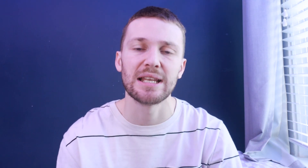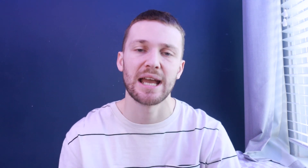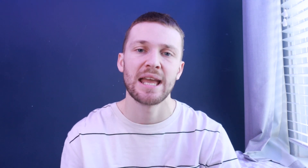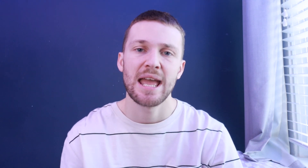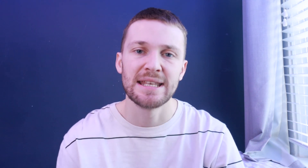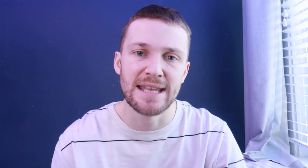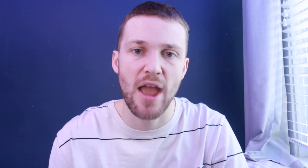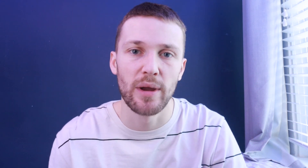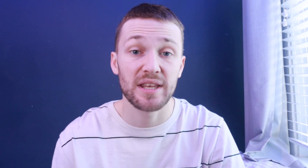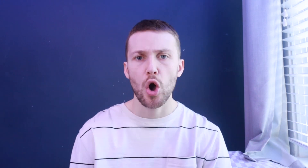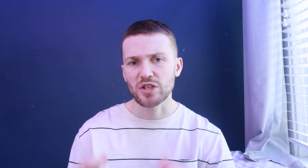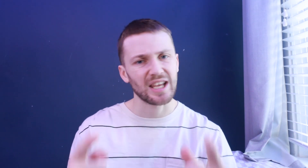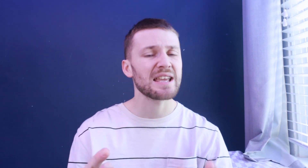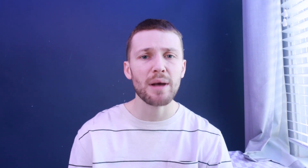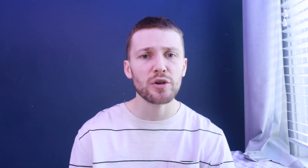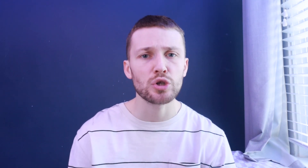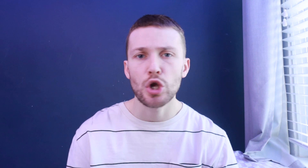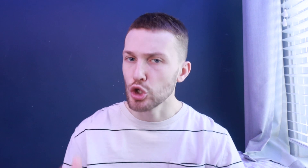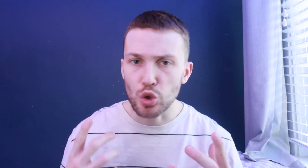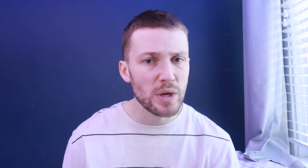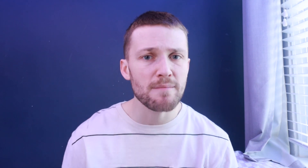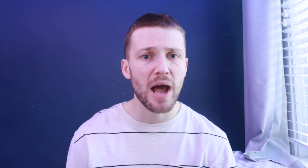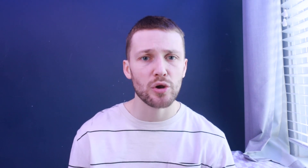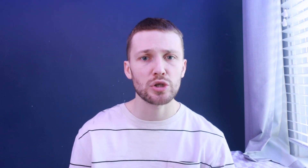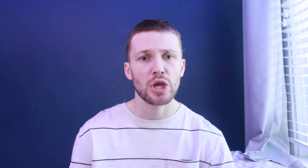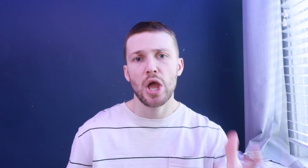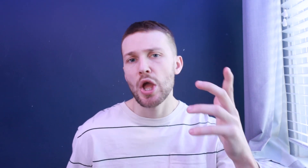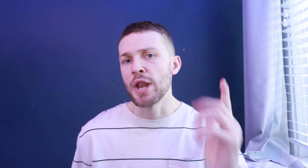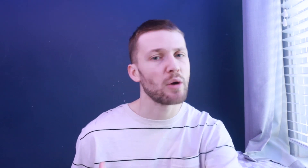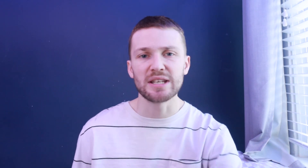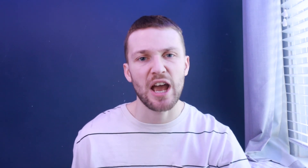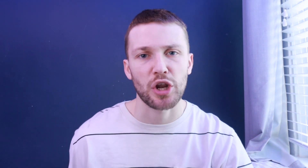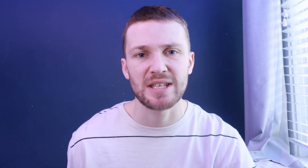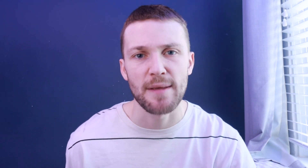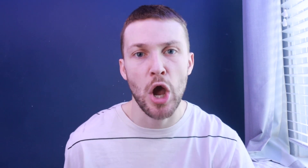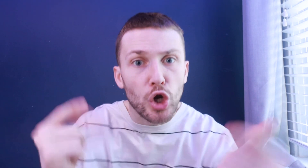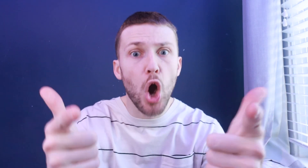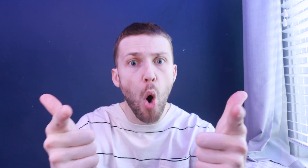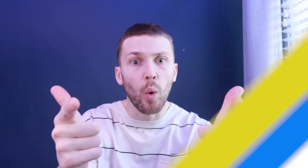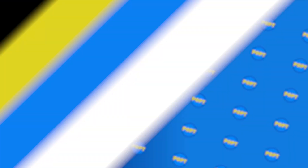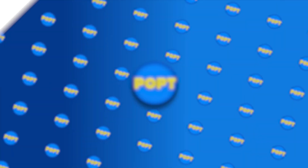sgiliau newydd. Os ydych chi'n barod, dwi'n barod. Nawn ni dechrau'r timer. Go!